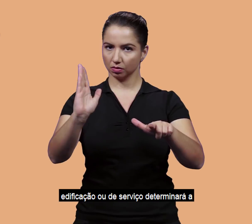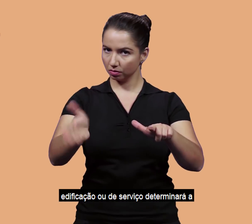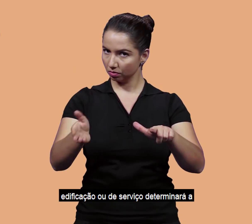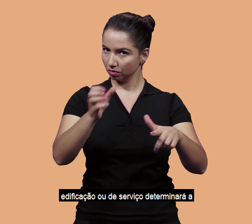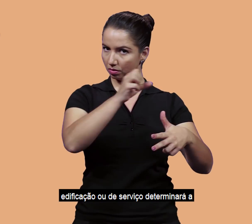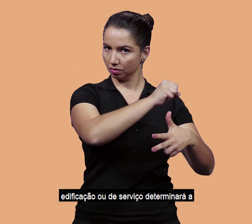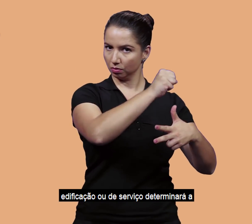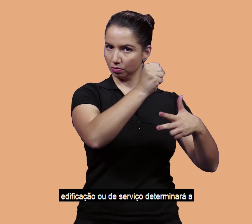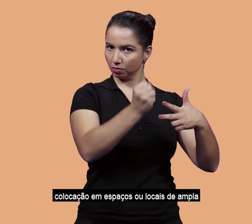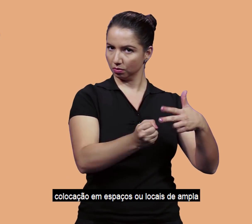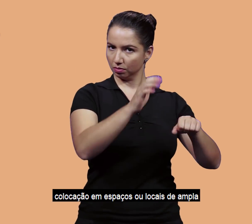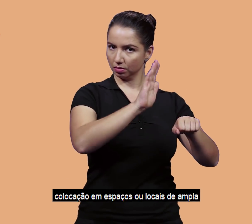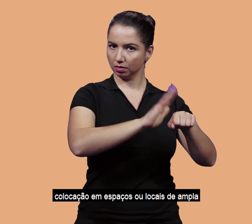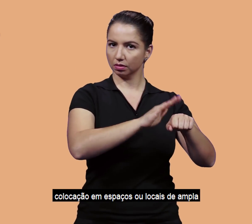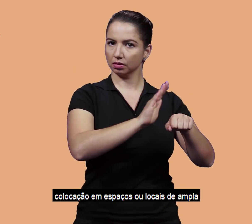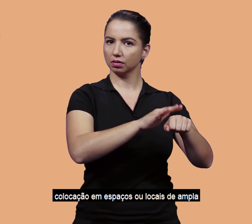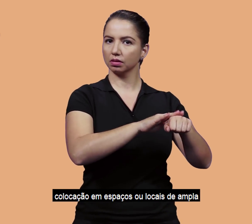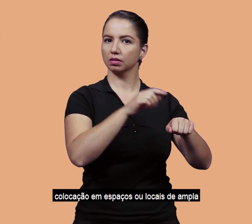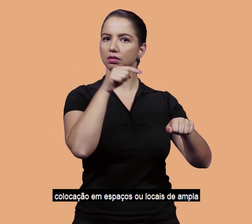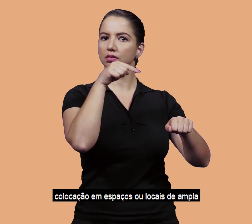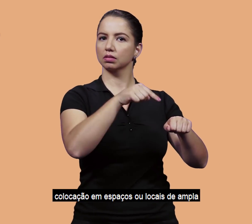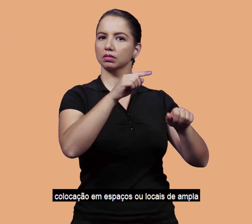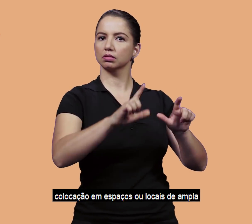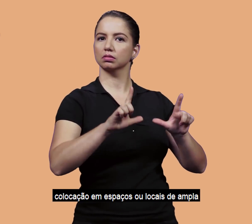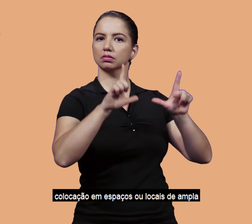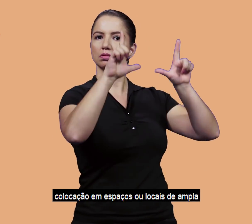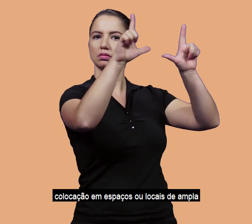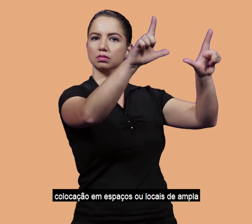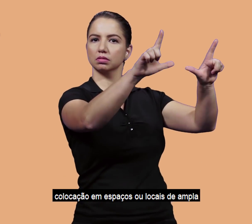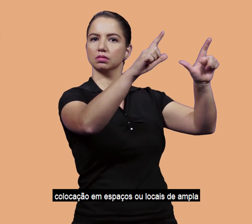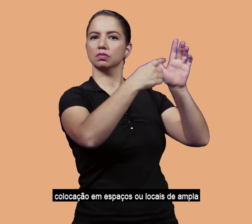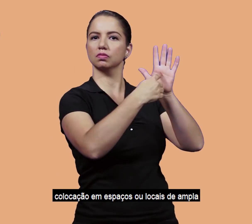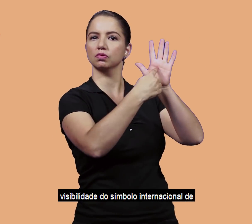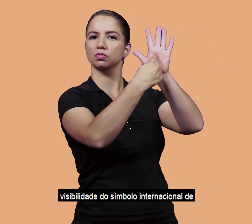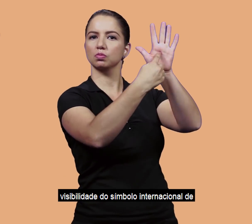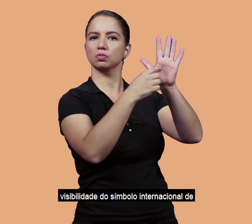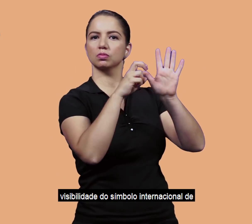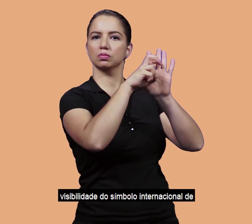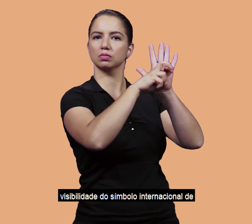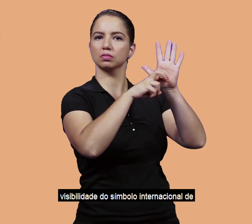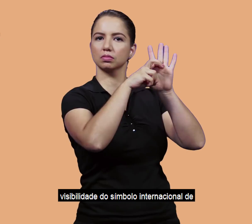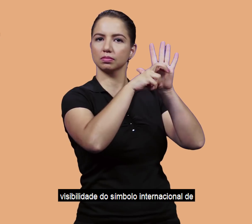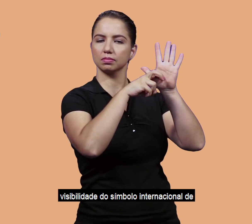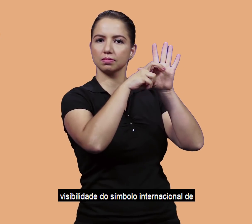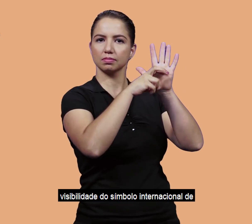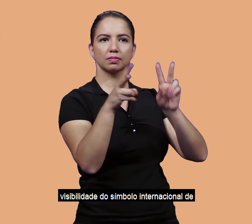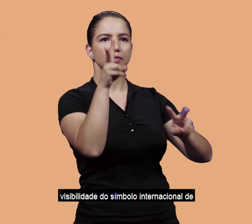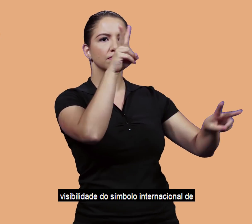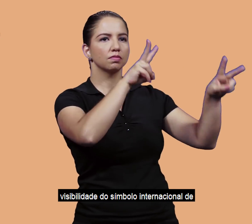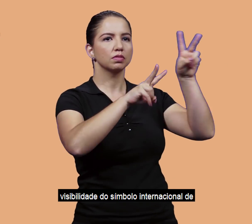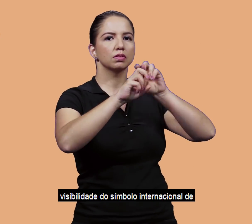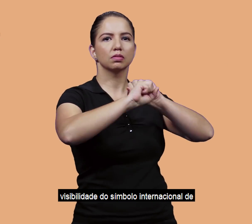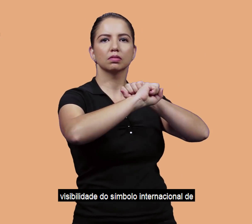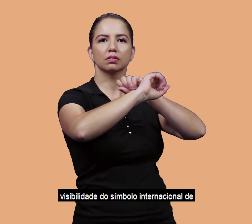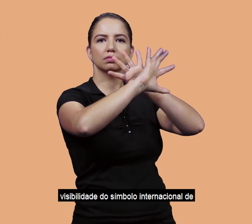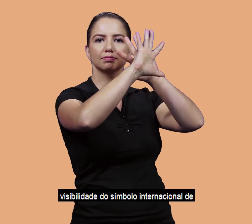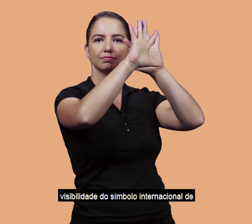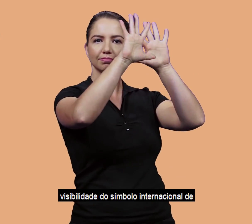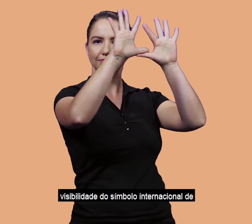determinará a colocação em espaços ou locais de ampla visibilidade do símbolo internacional de